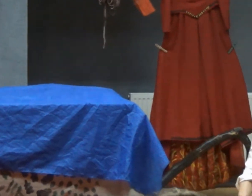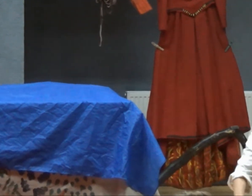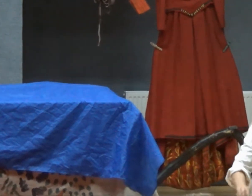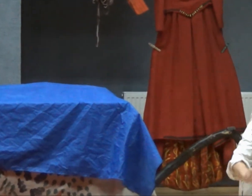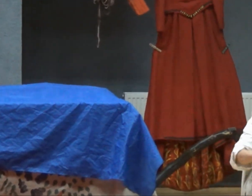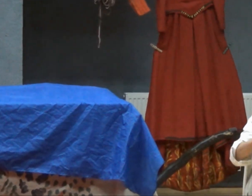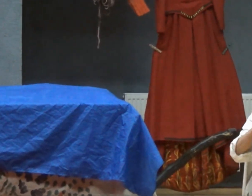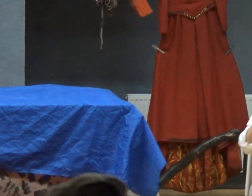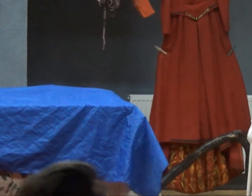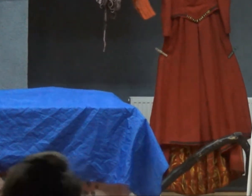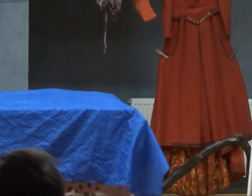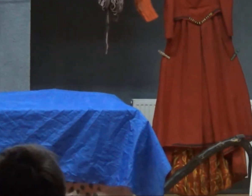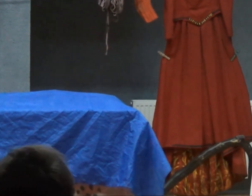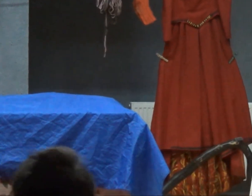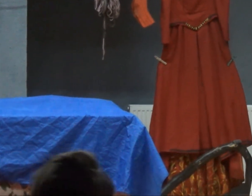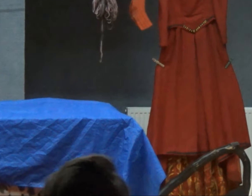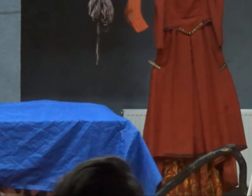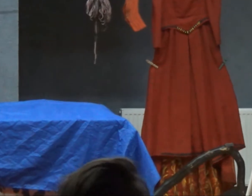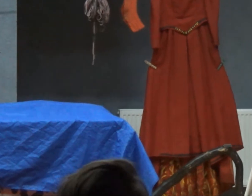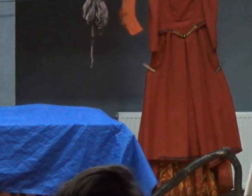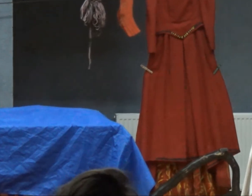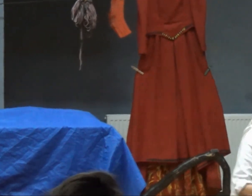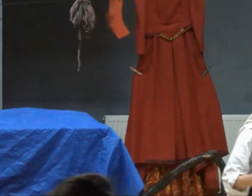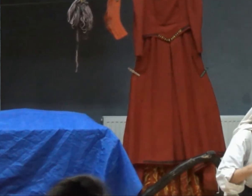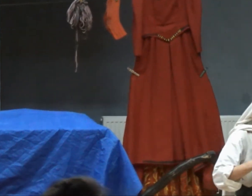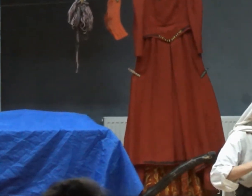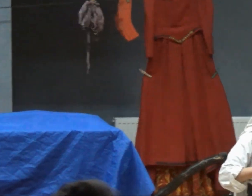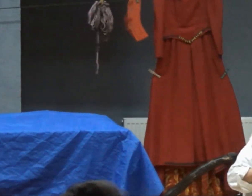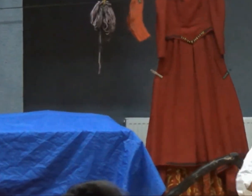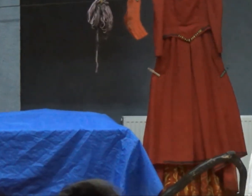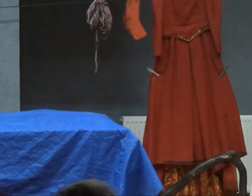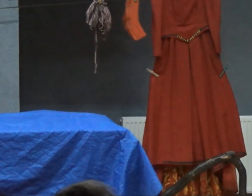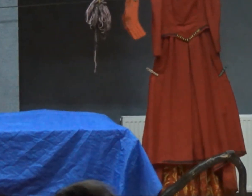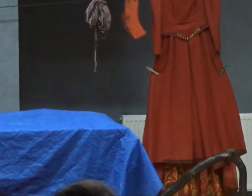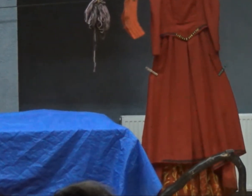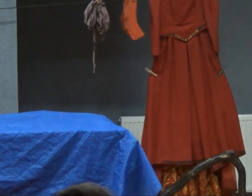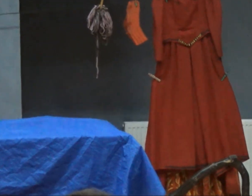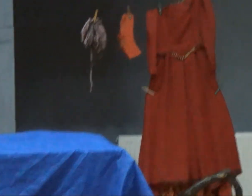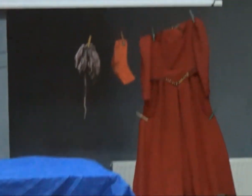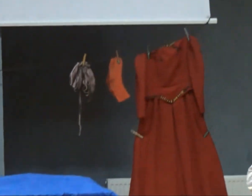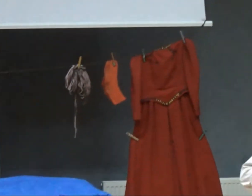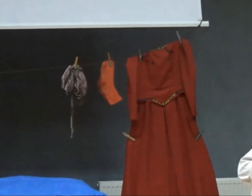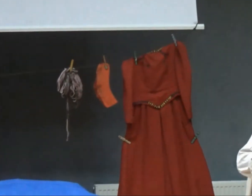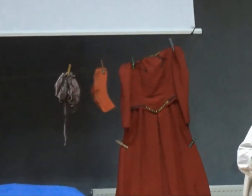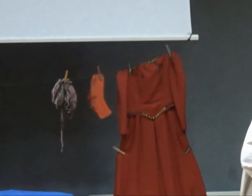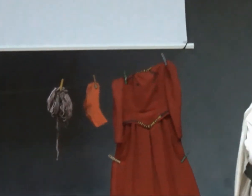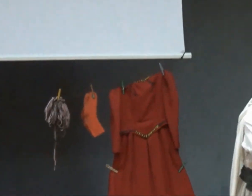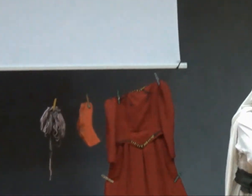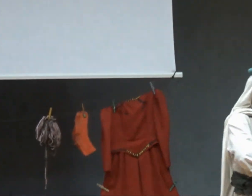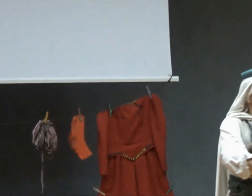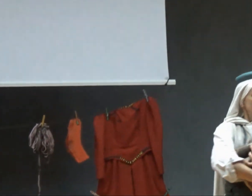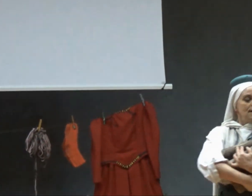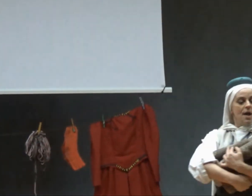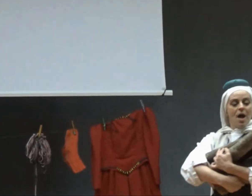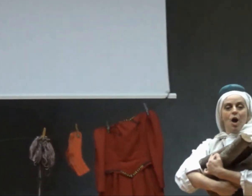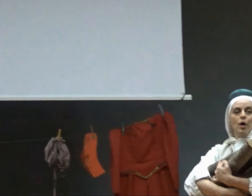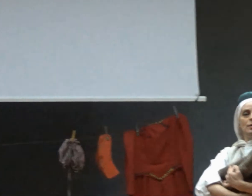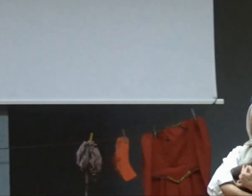keliukai, o mano mėly mažuliukai, kada jūs